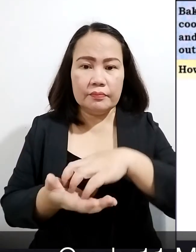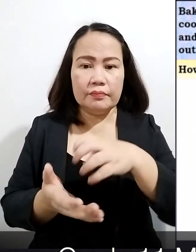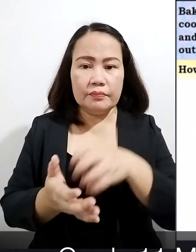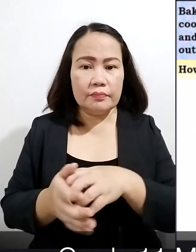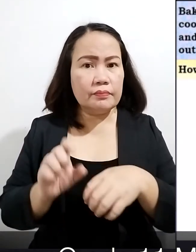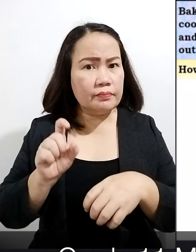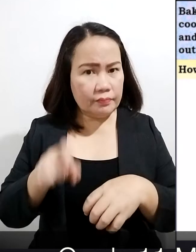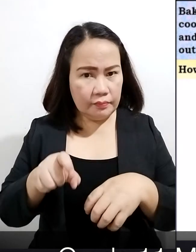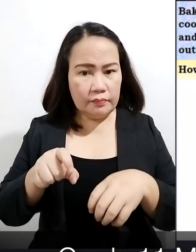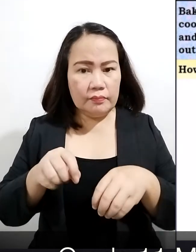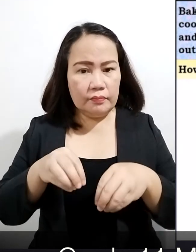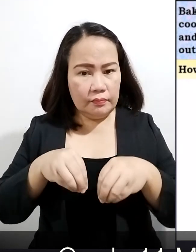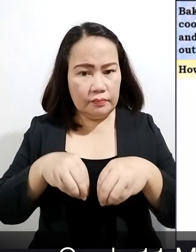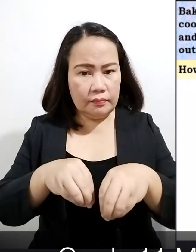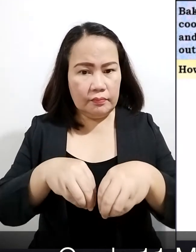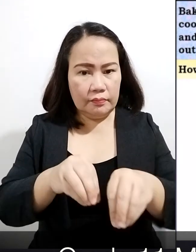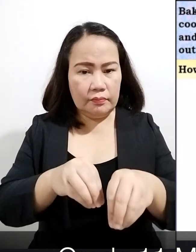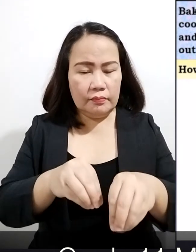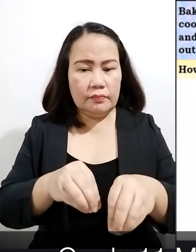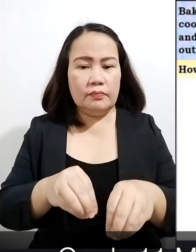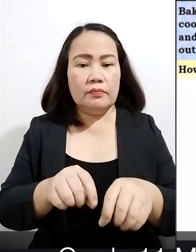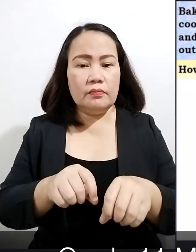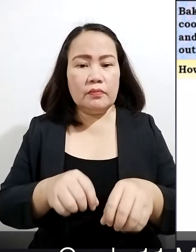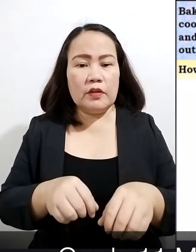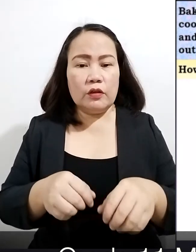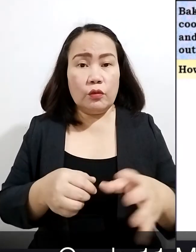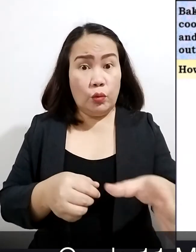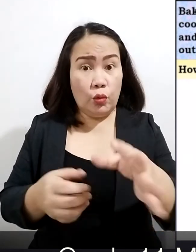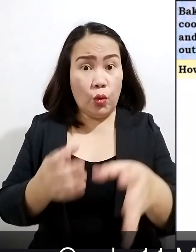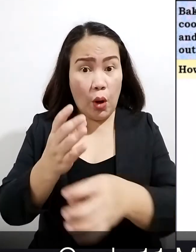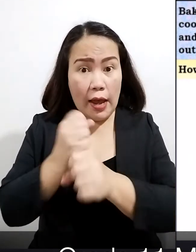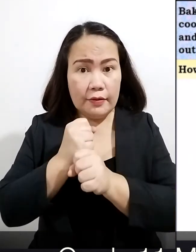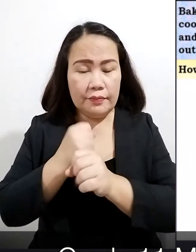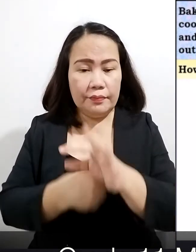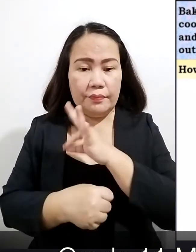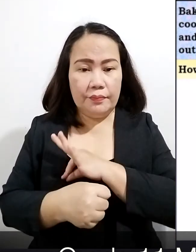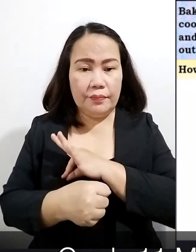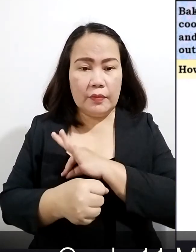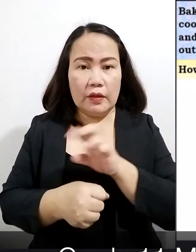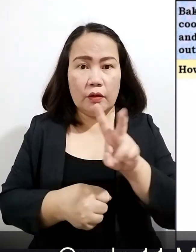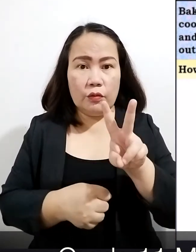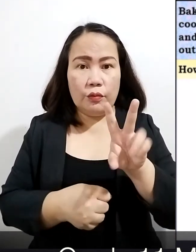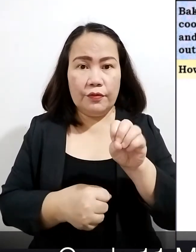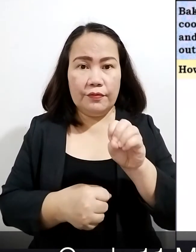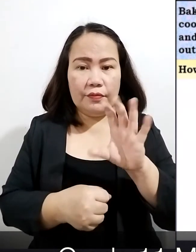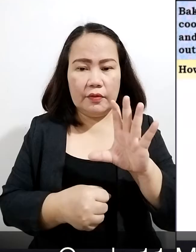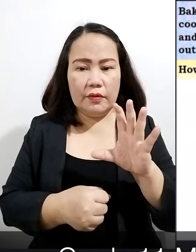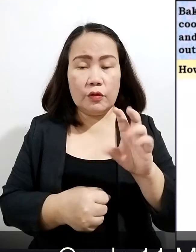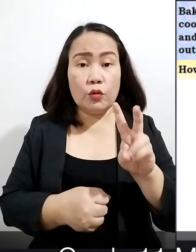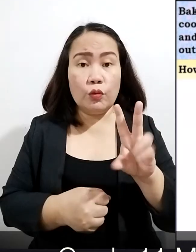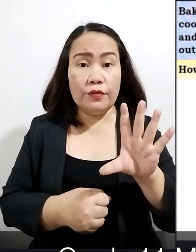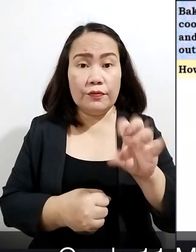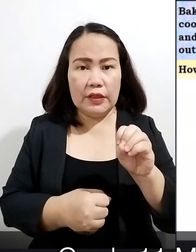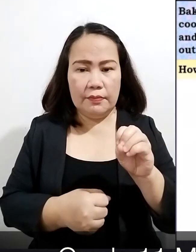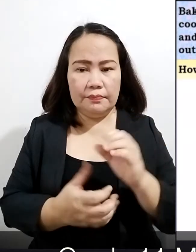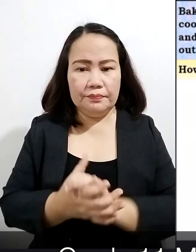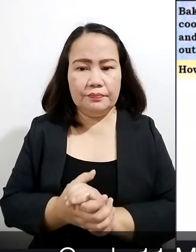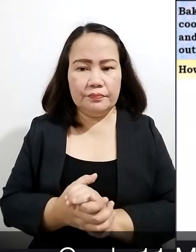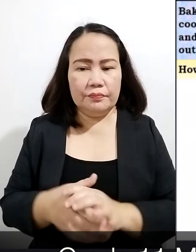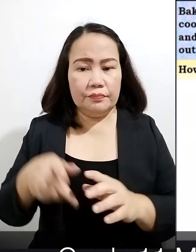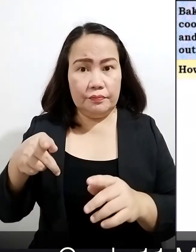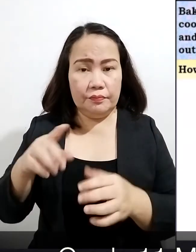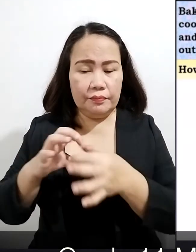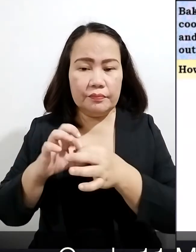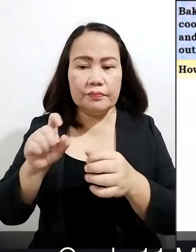How many cookies should be sold to gain a profit of 250 pesos? So P of X equals 5X